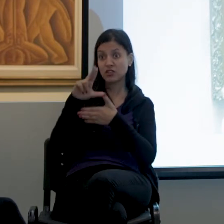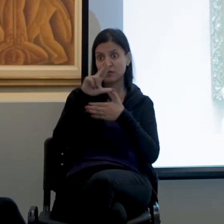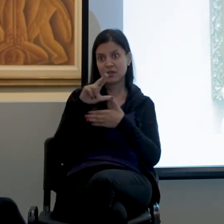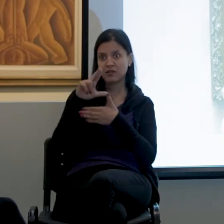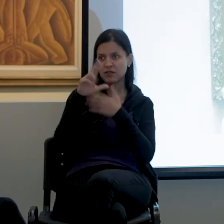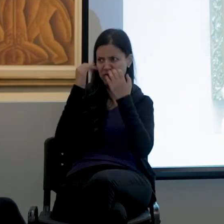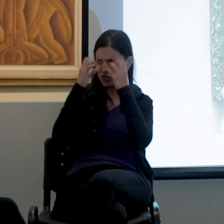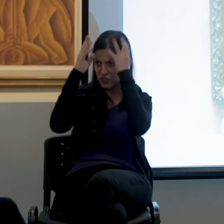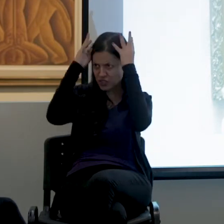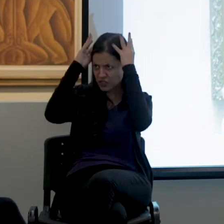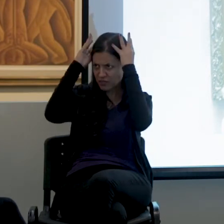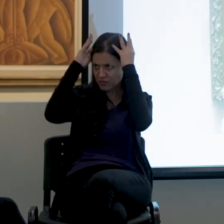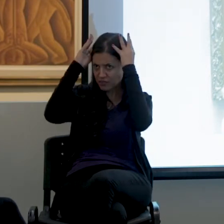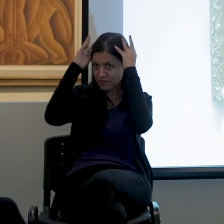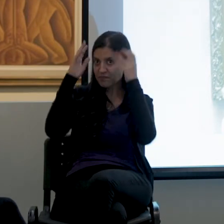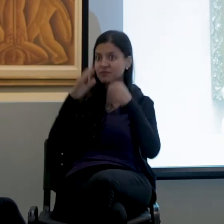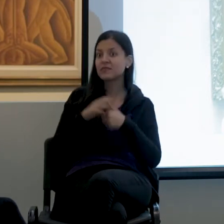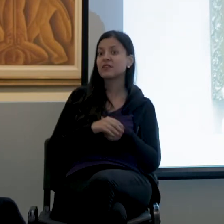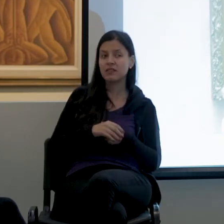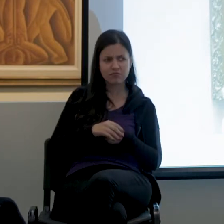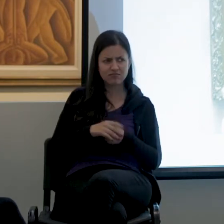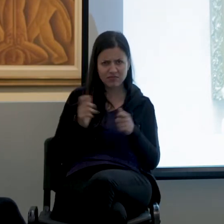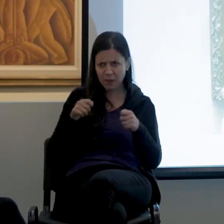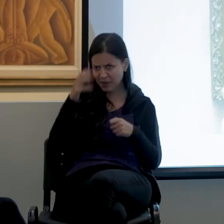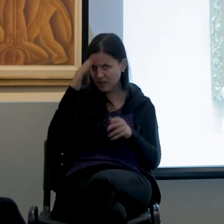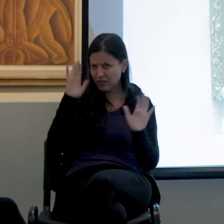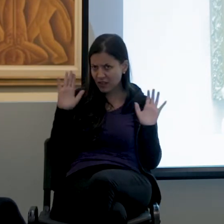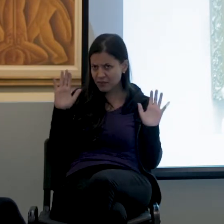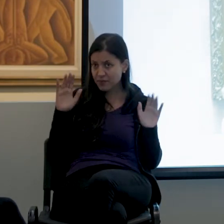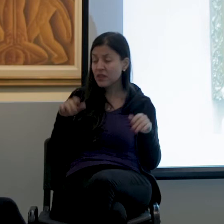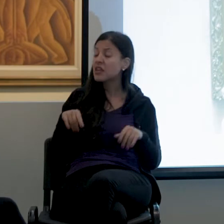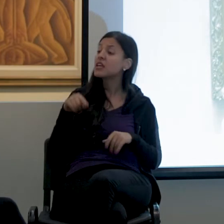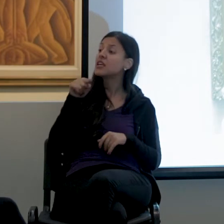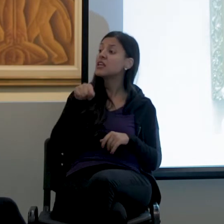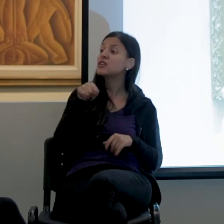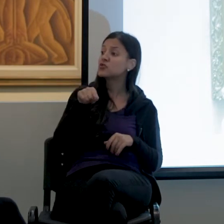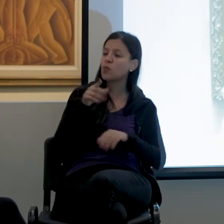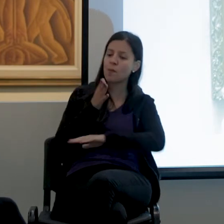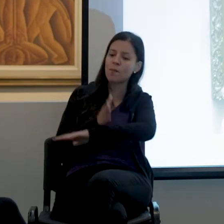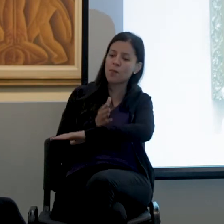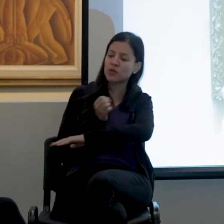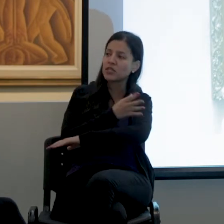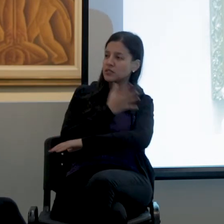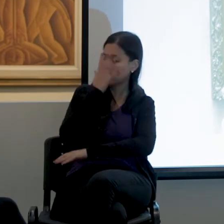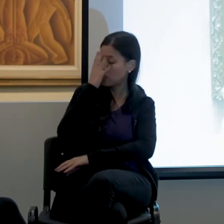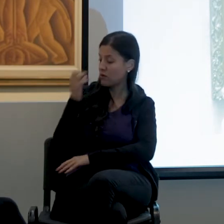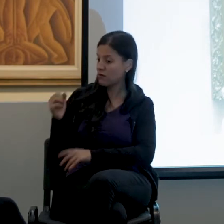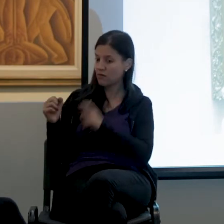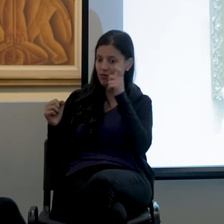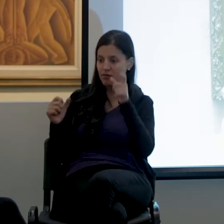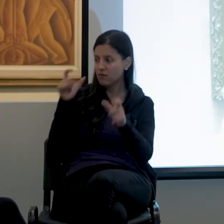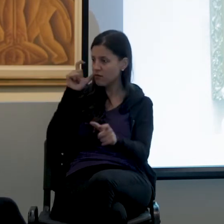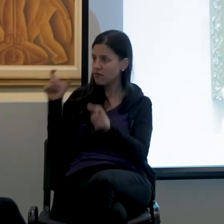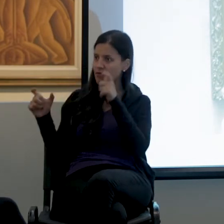Latina. Dá para entender isso? É isto que me interessa. E às vezes vão a momentos mais radicais. Me